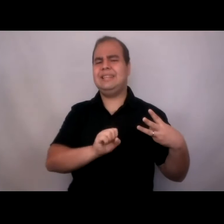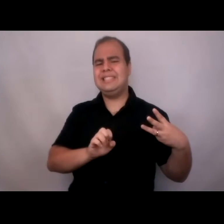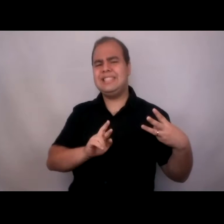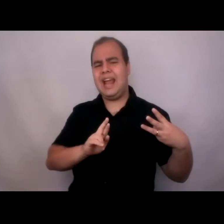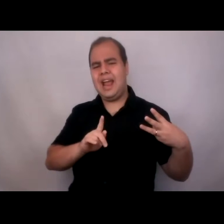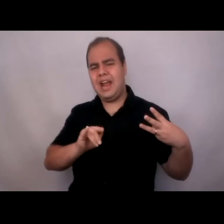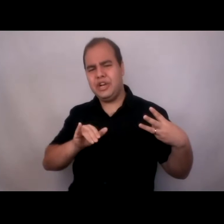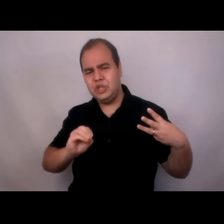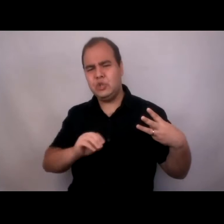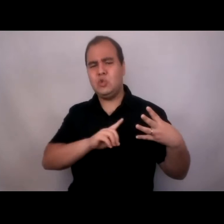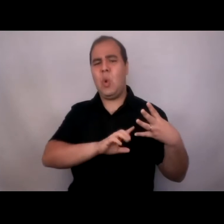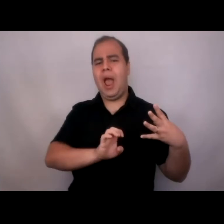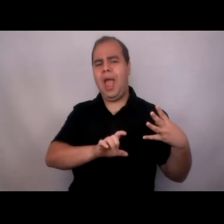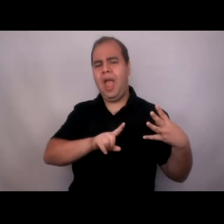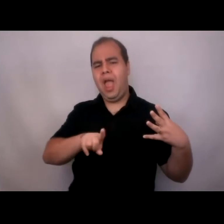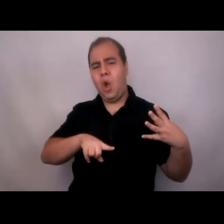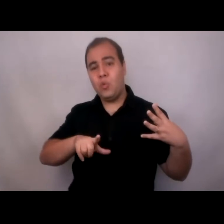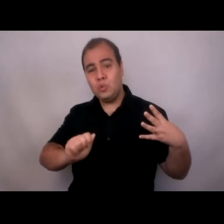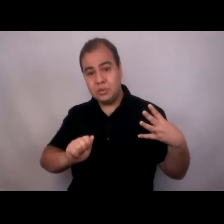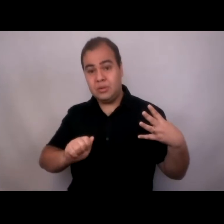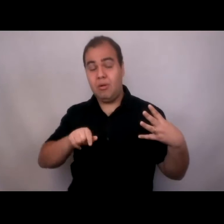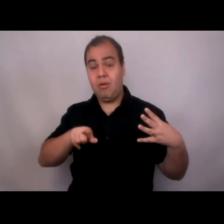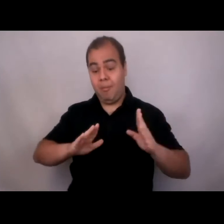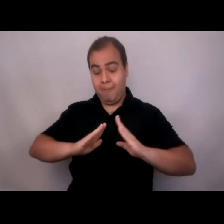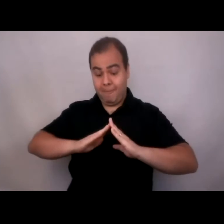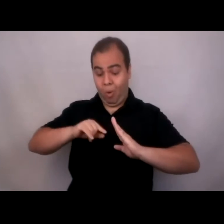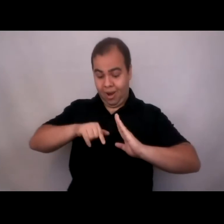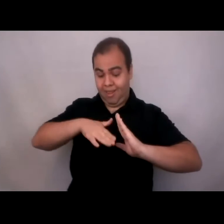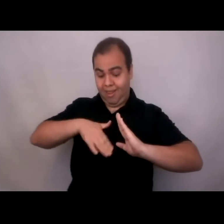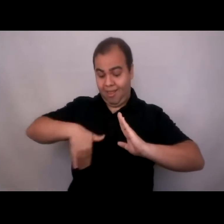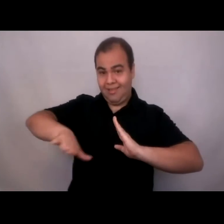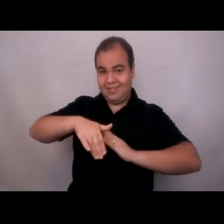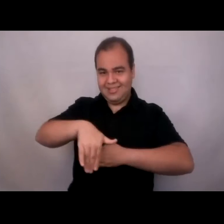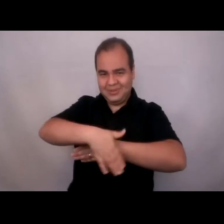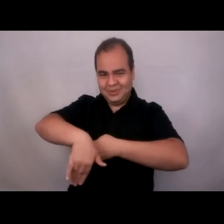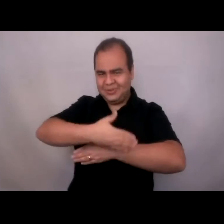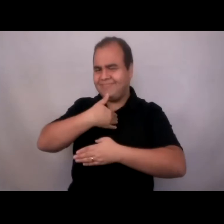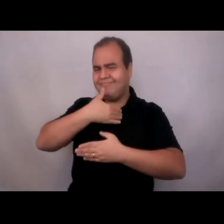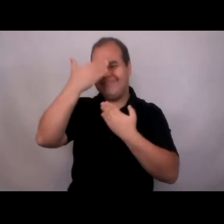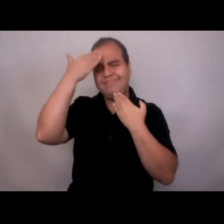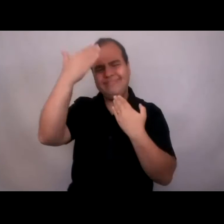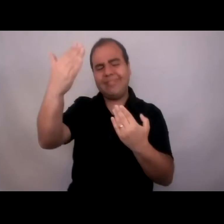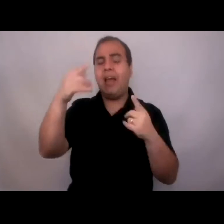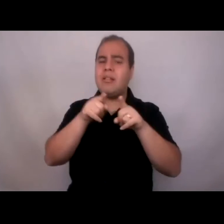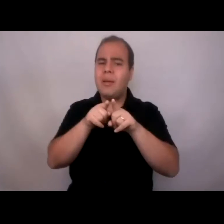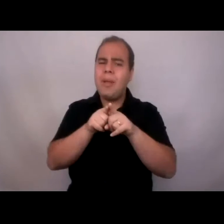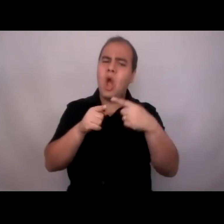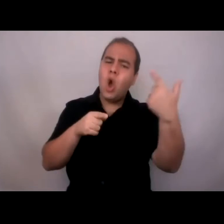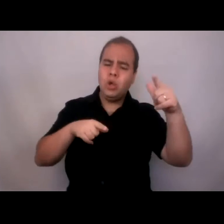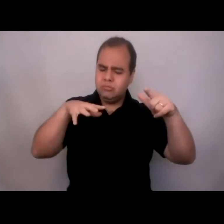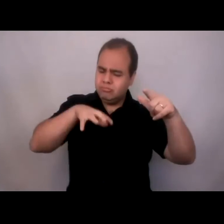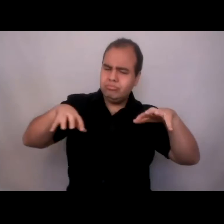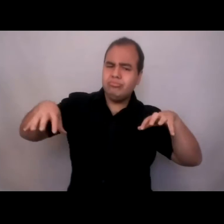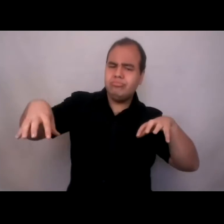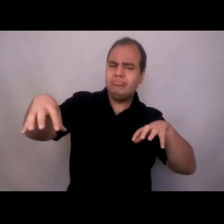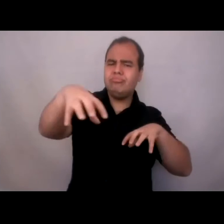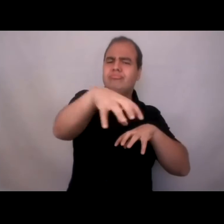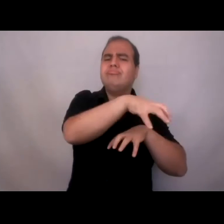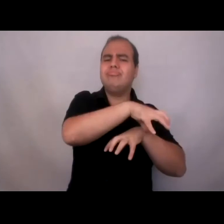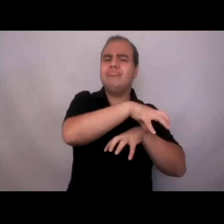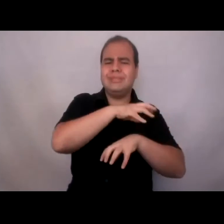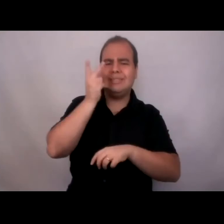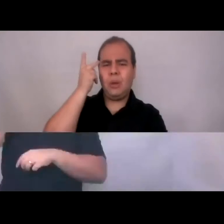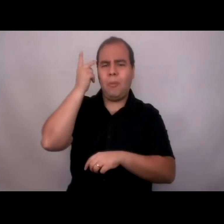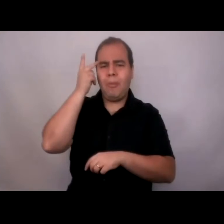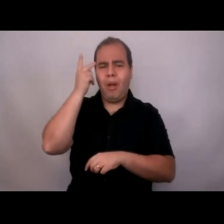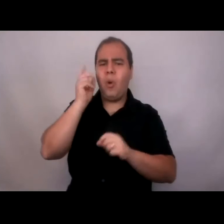no coração, né, dessa dedicação toda, e que muitas outras comunidades, muitos outros territórios de São Paulo